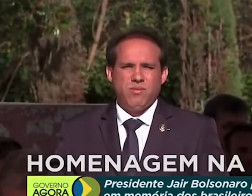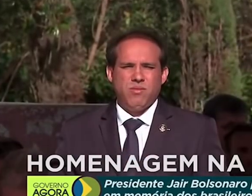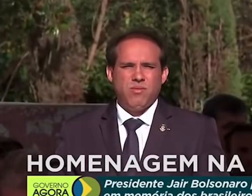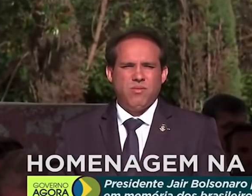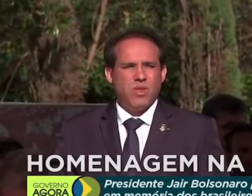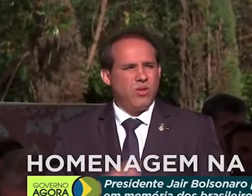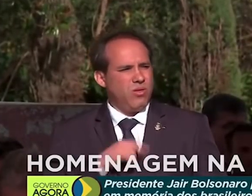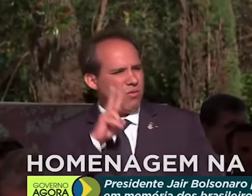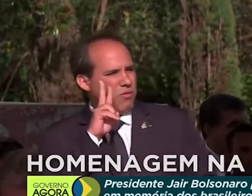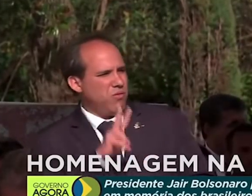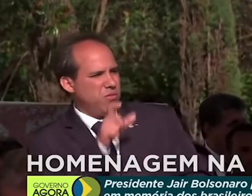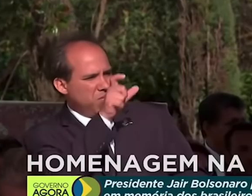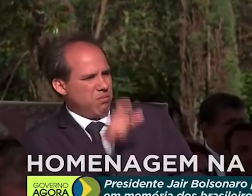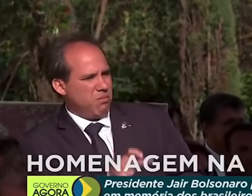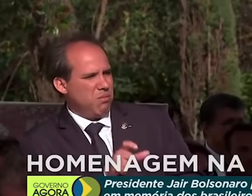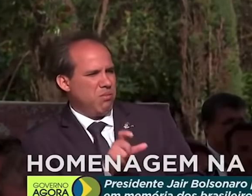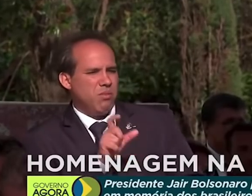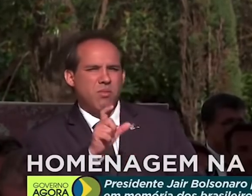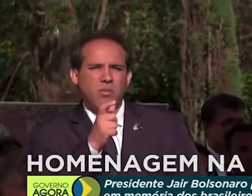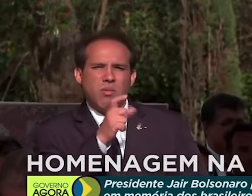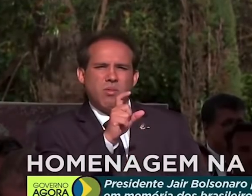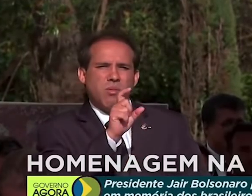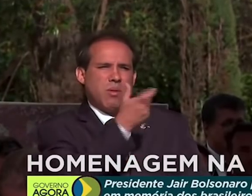Ouvi aqui a palavra gratidão.